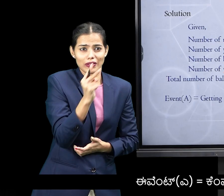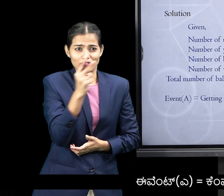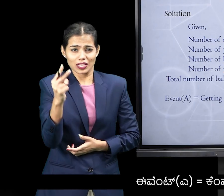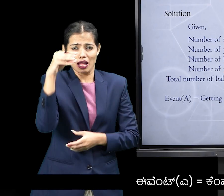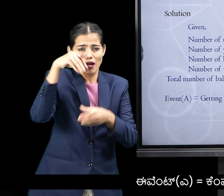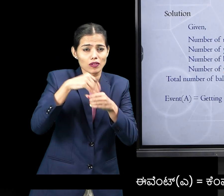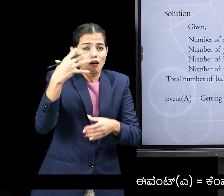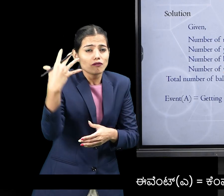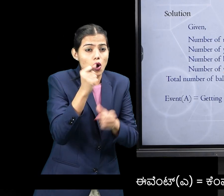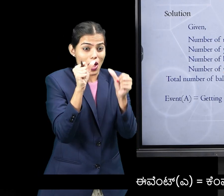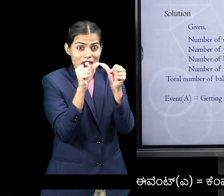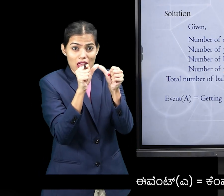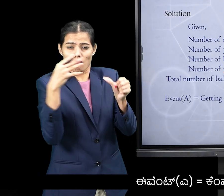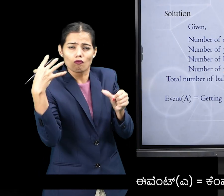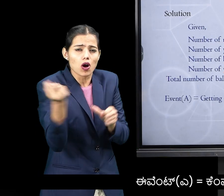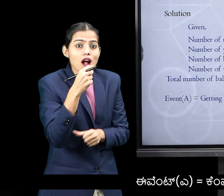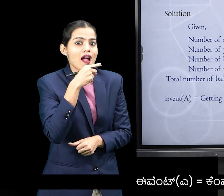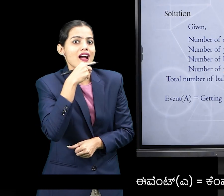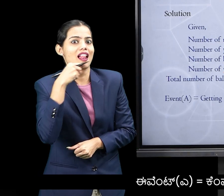ಈವೆಂಟ್ ಆಫ್ ಎ ಕೆಂಪು ಚೆಂಡನ್ನ ಪಡೆಯುವುದು.